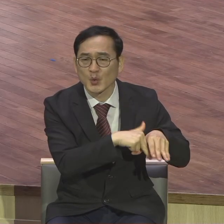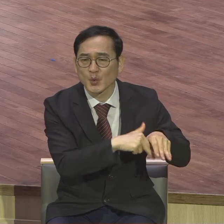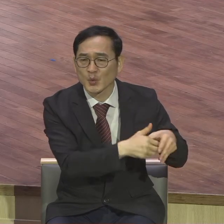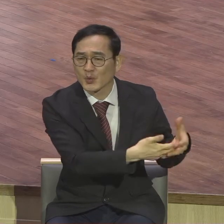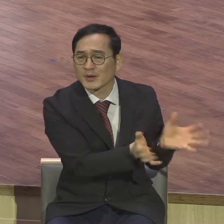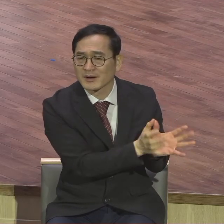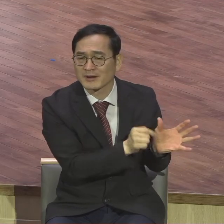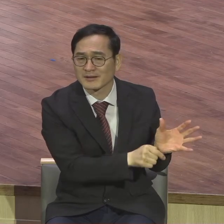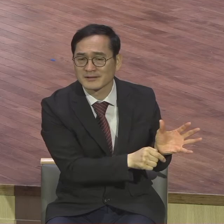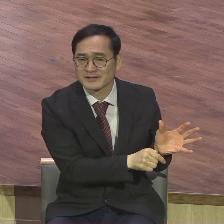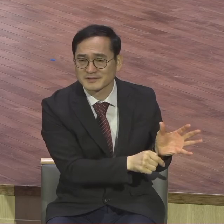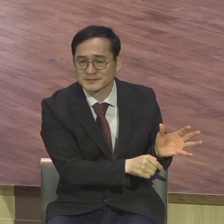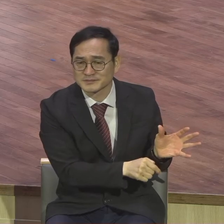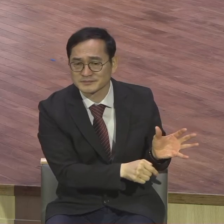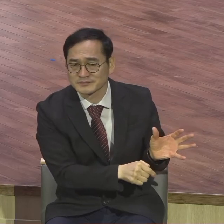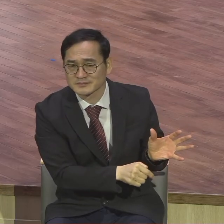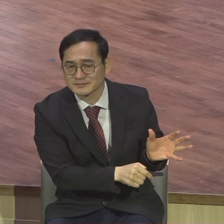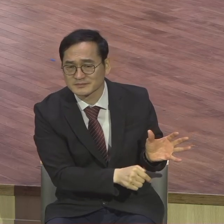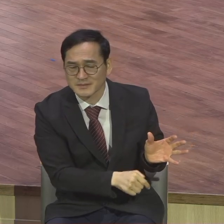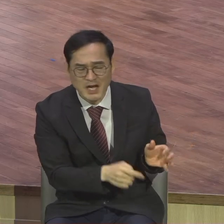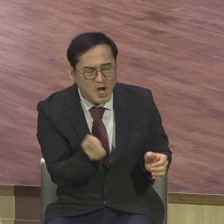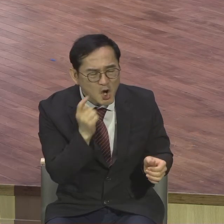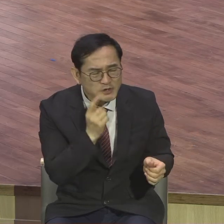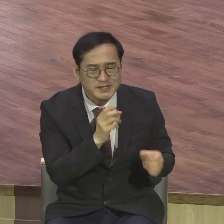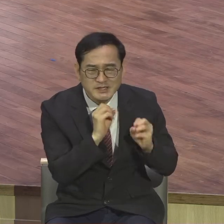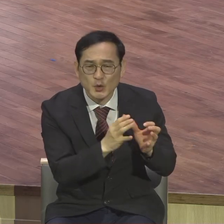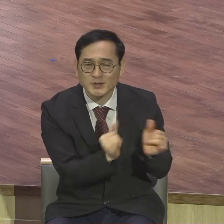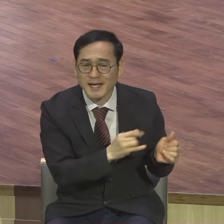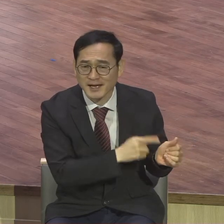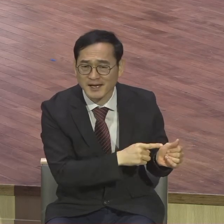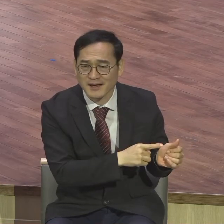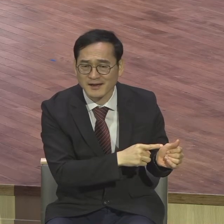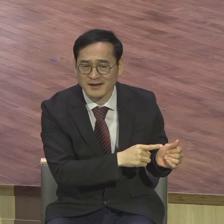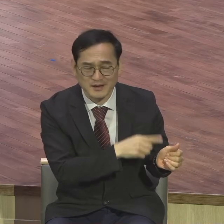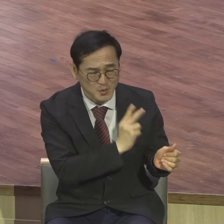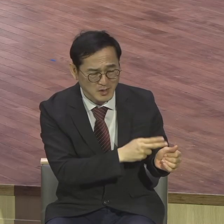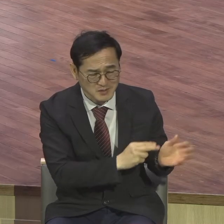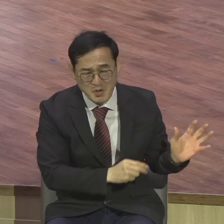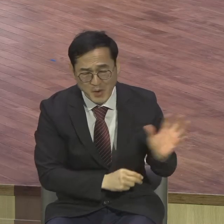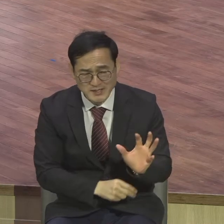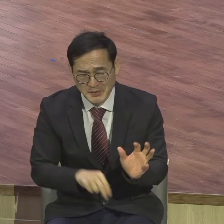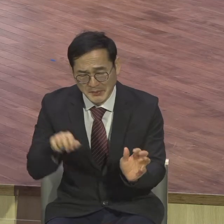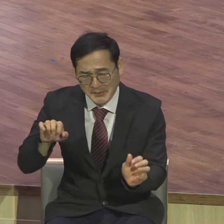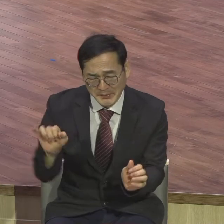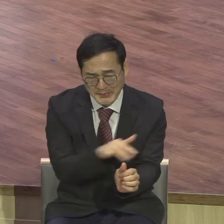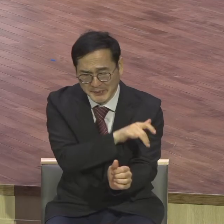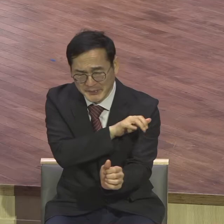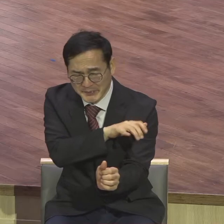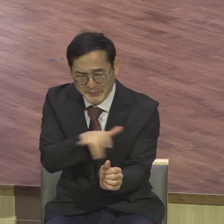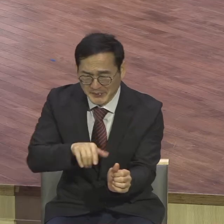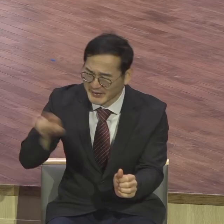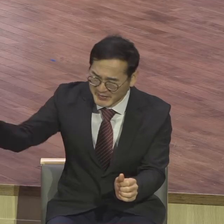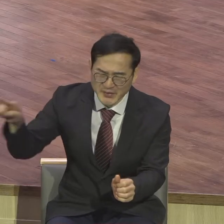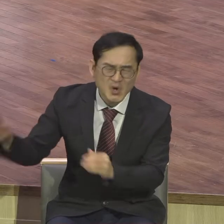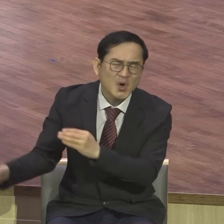들어와가지고 다시 말하면 이 거짓 교사들이 들어와가지고 갈라디아 교인들을 미혹하기